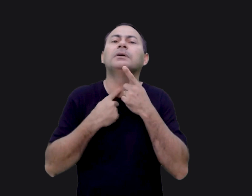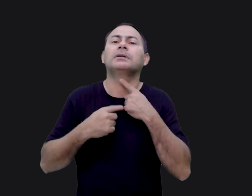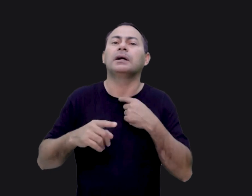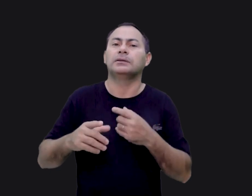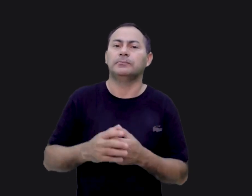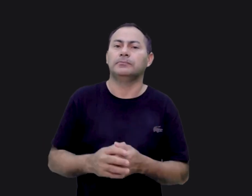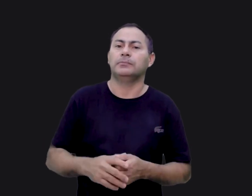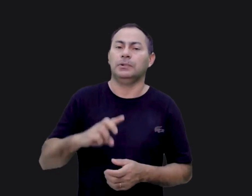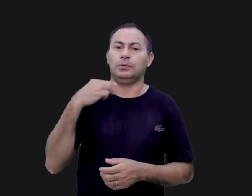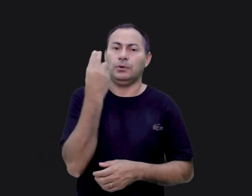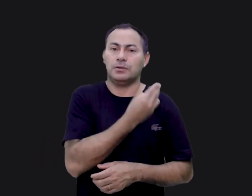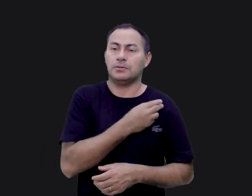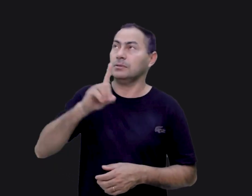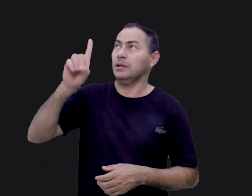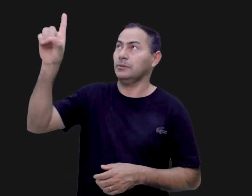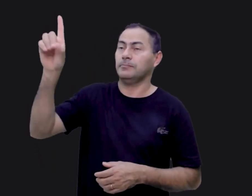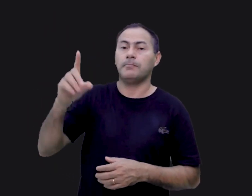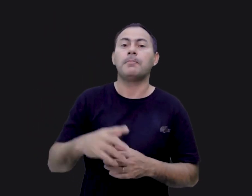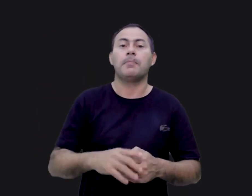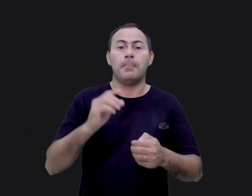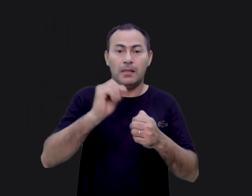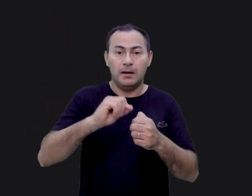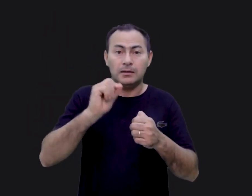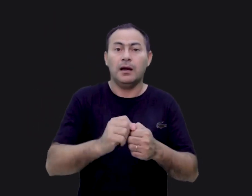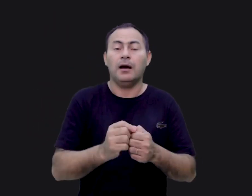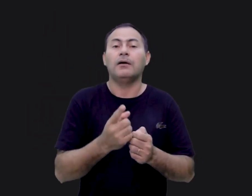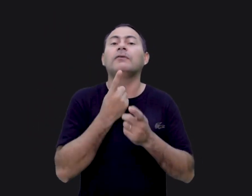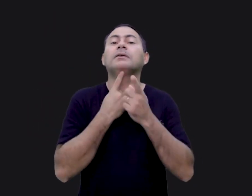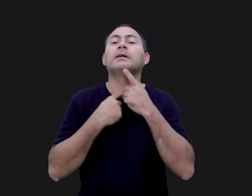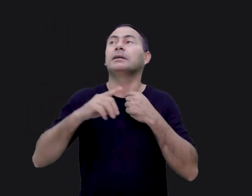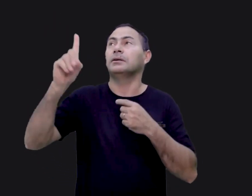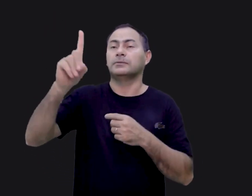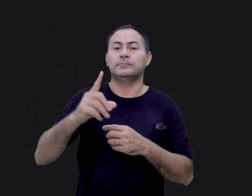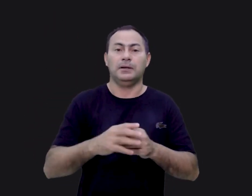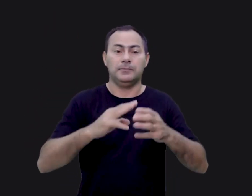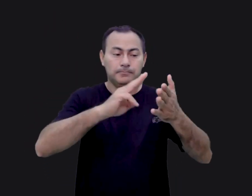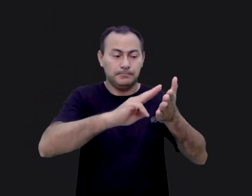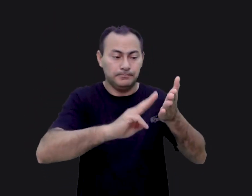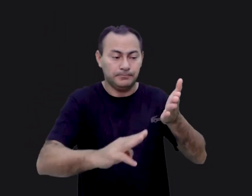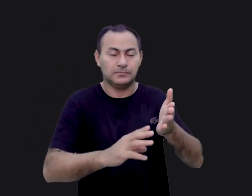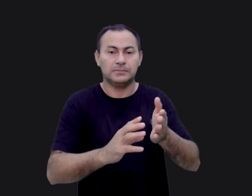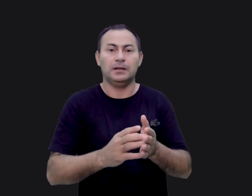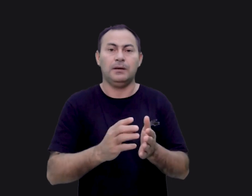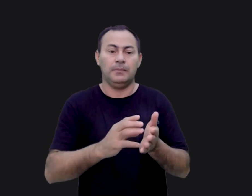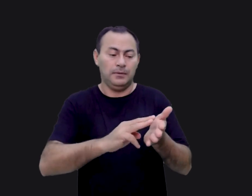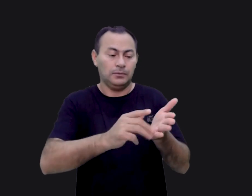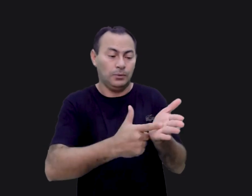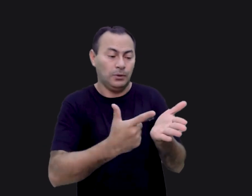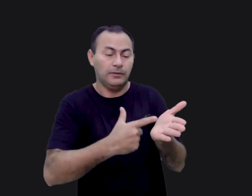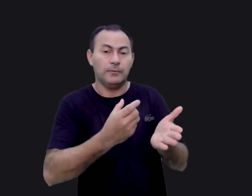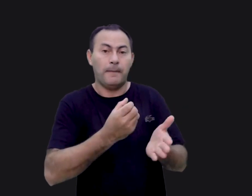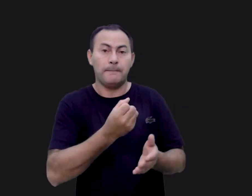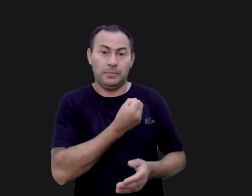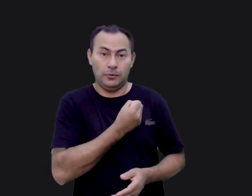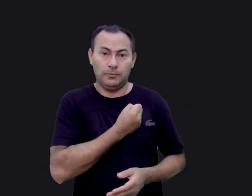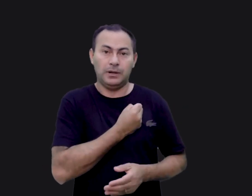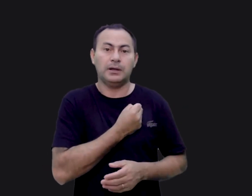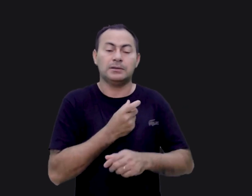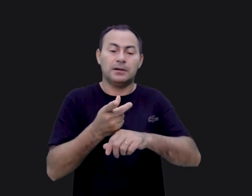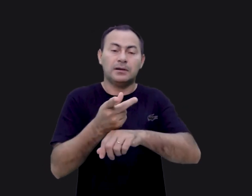perfeita vontade do nosso Deus. E fazer a vontade de Deus, essa é a mensagem do livro de Números. É essa verdade que